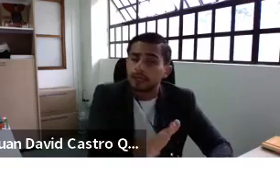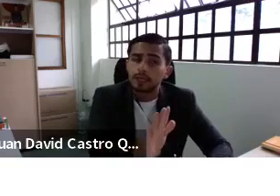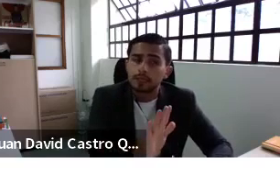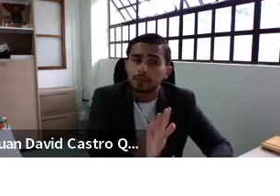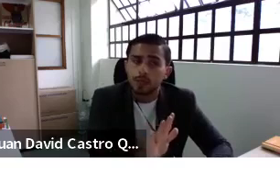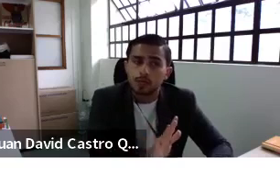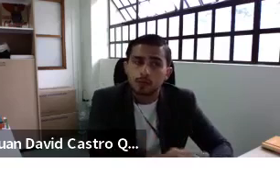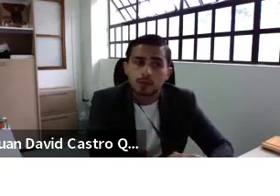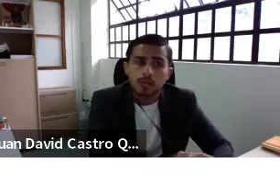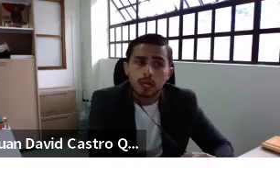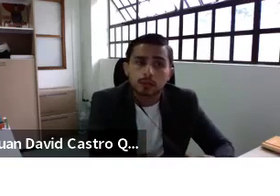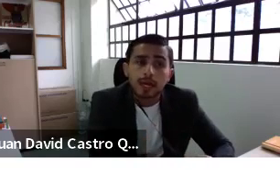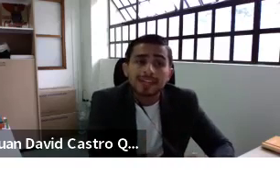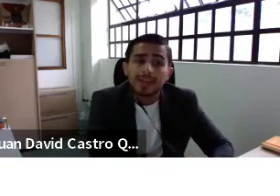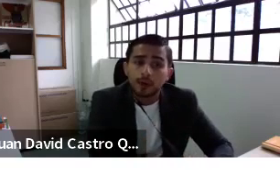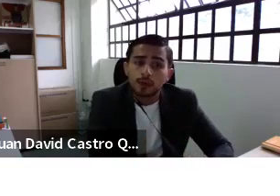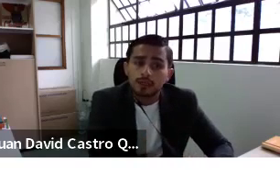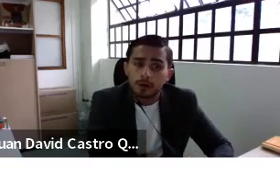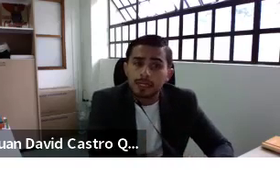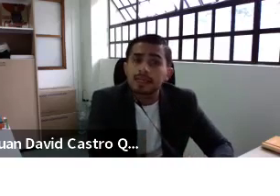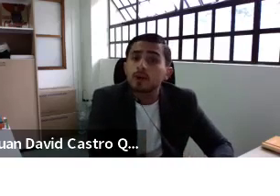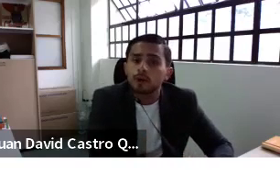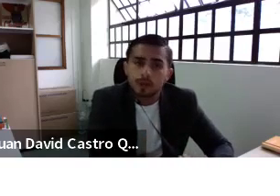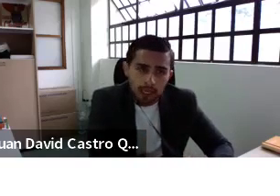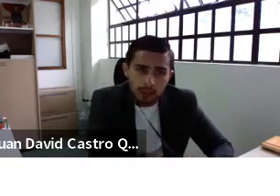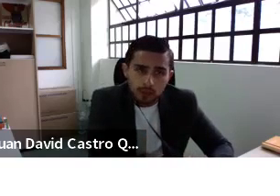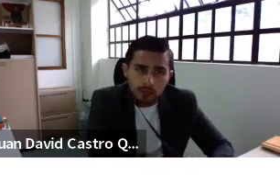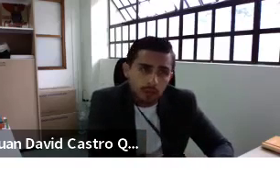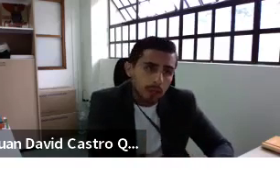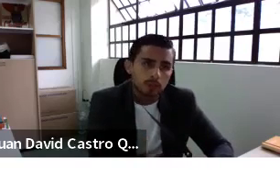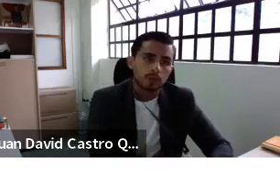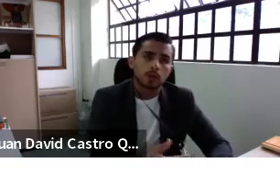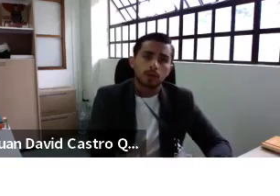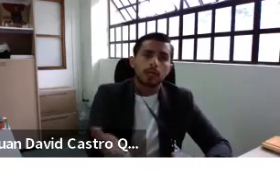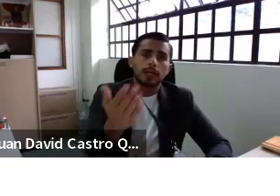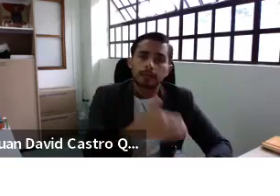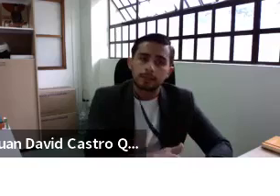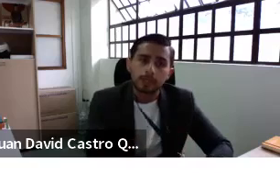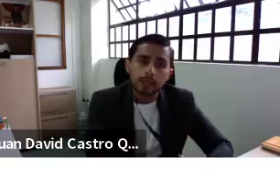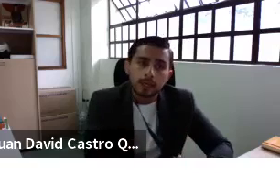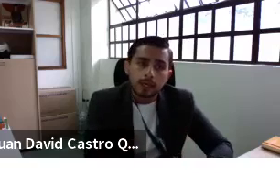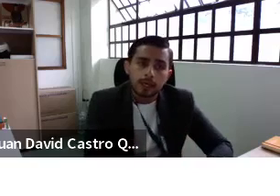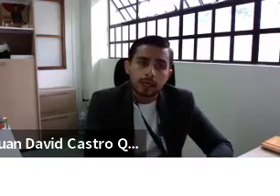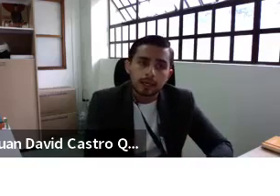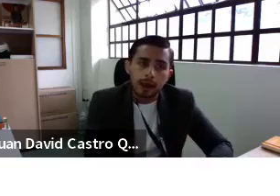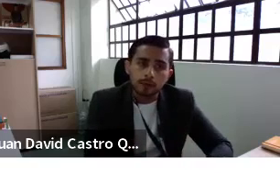tienen en este proceso ¿cierto? diálogo de saberes y conocimientos eso creo que queda también claro